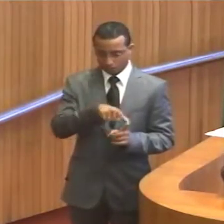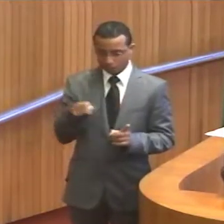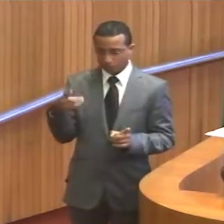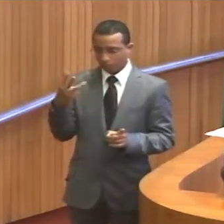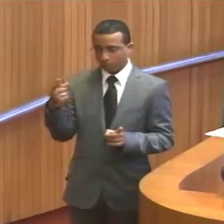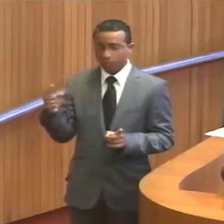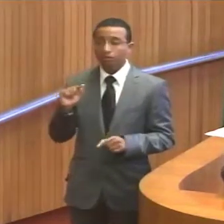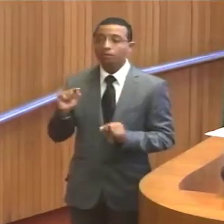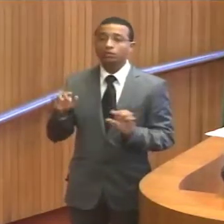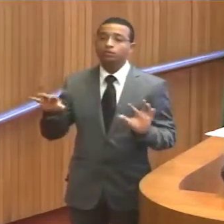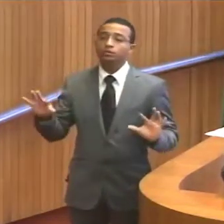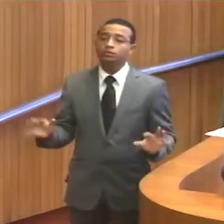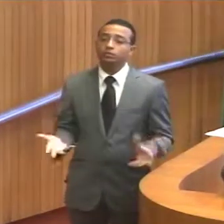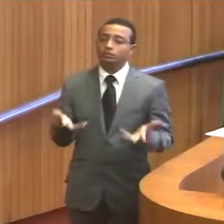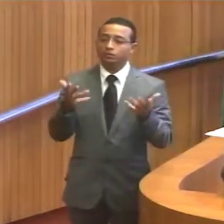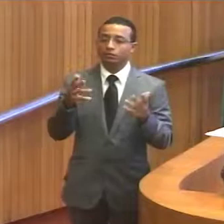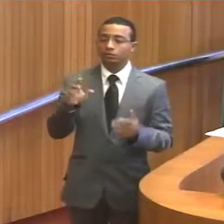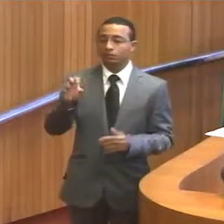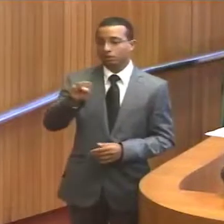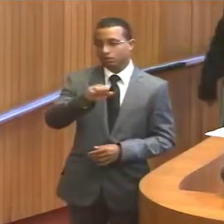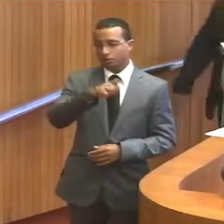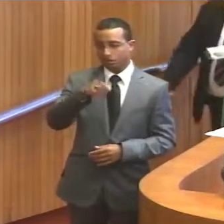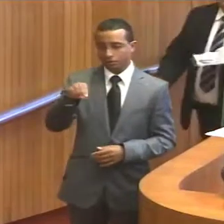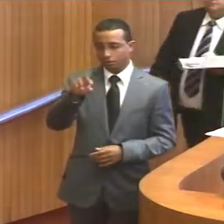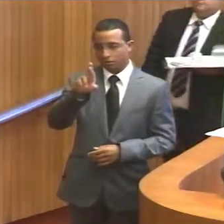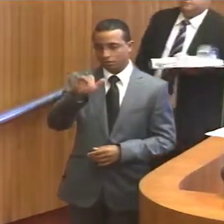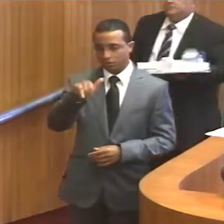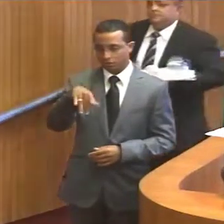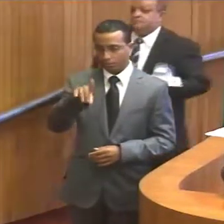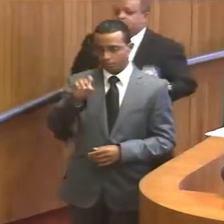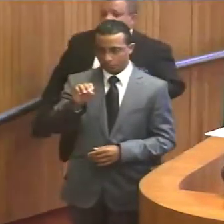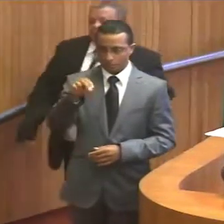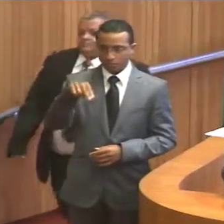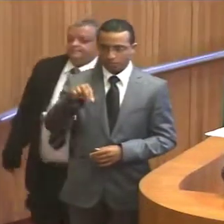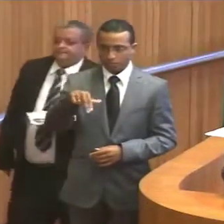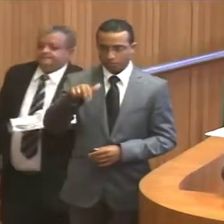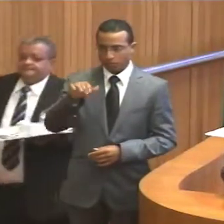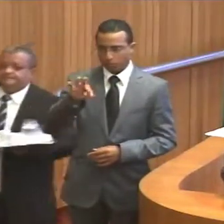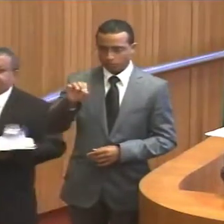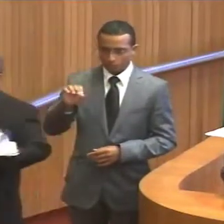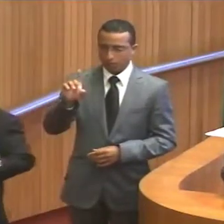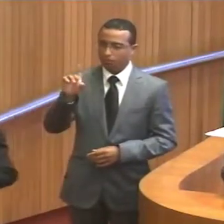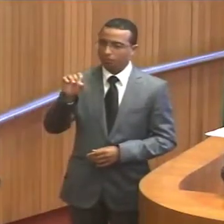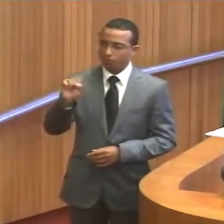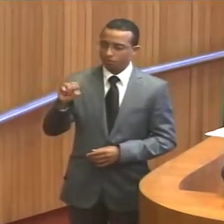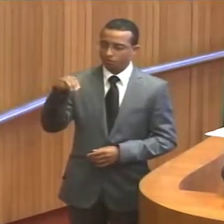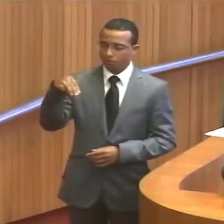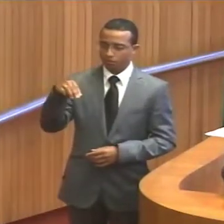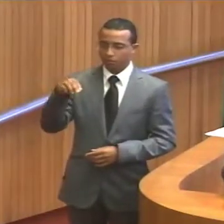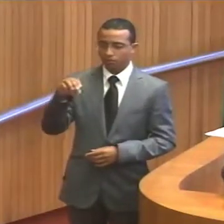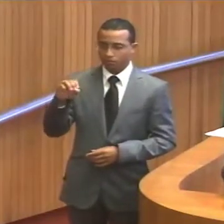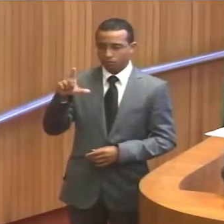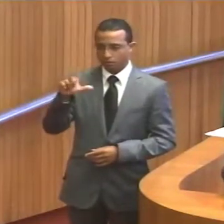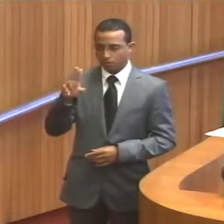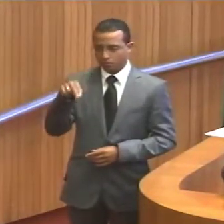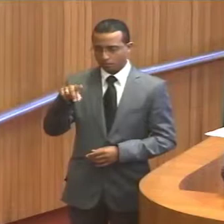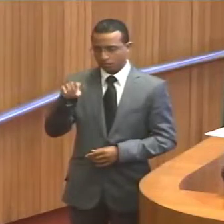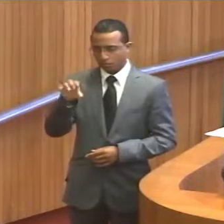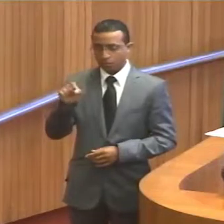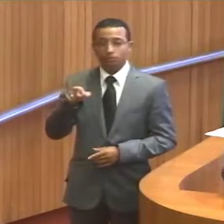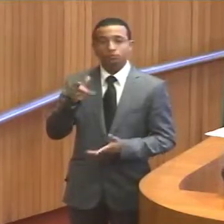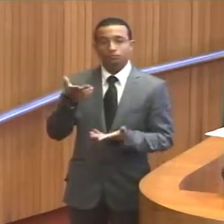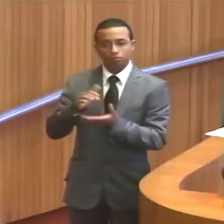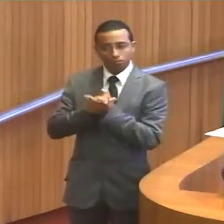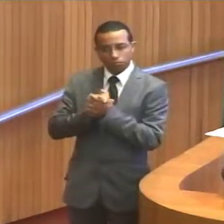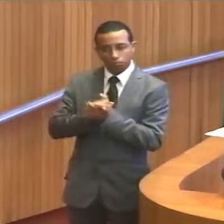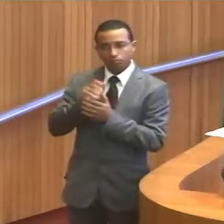o glorioso festejo de São Raimundo Nonato dos Murundus. Quero parabenizar o pároco da cidade, o padre Antônio